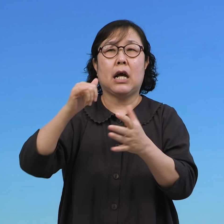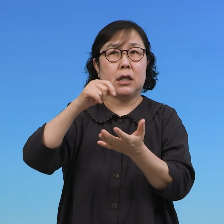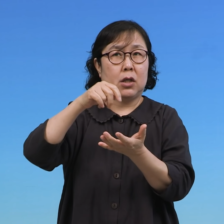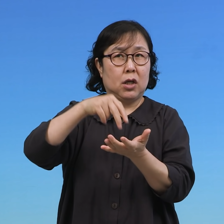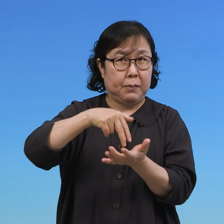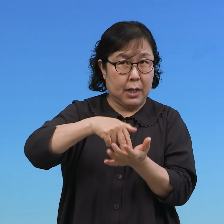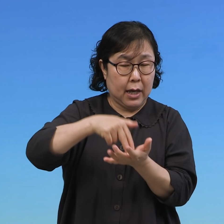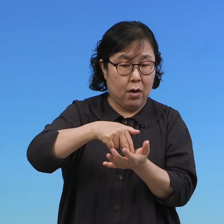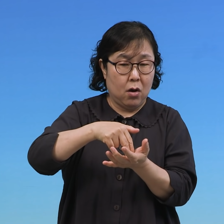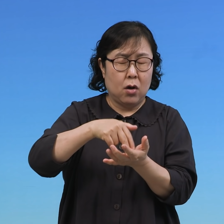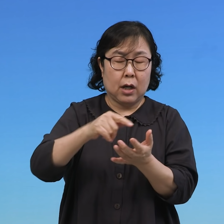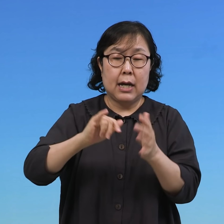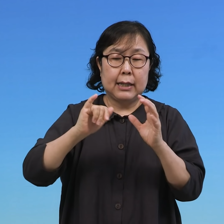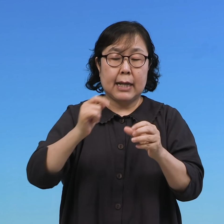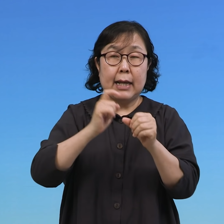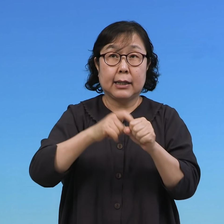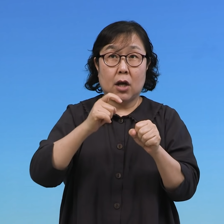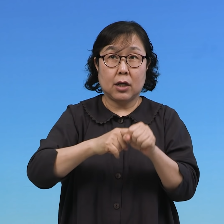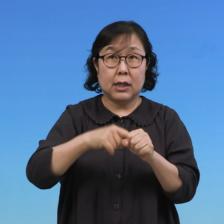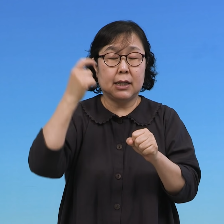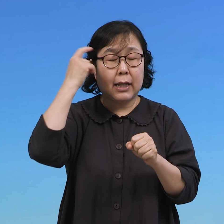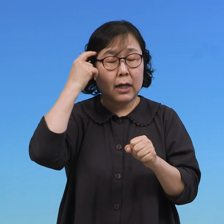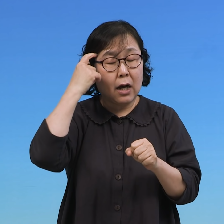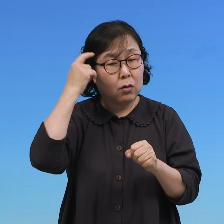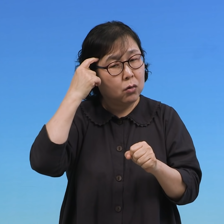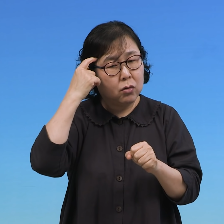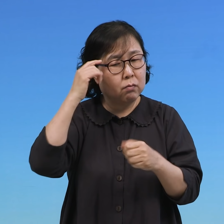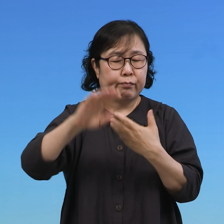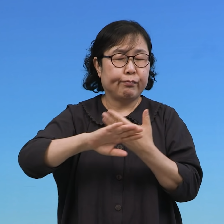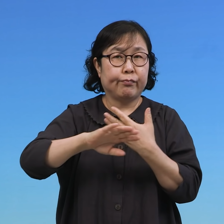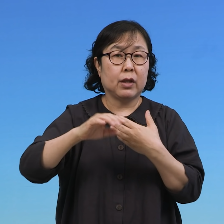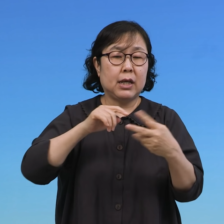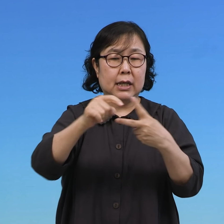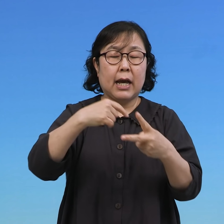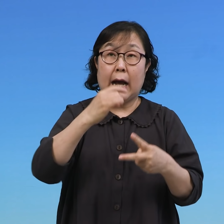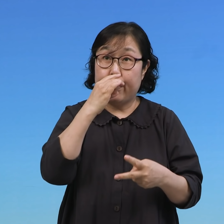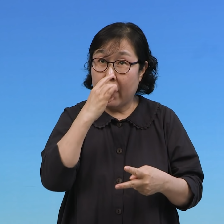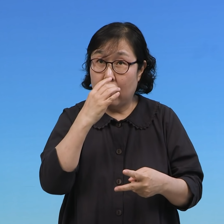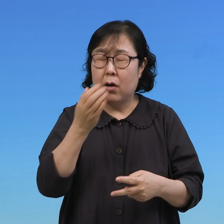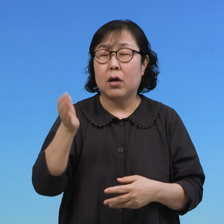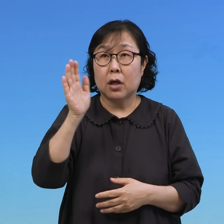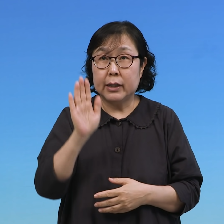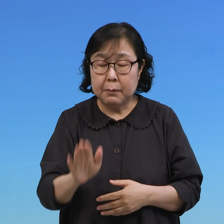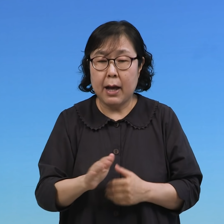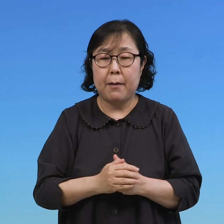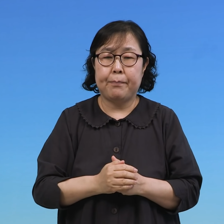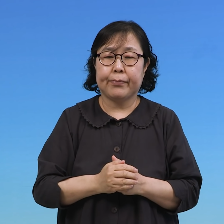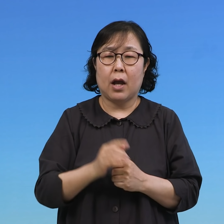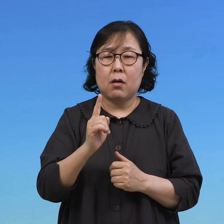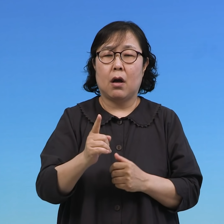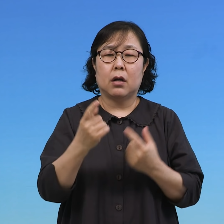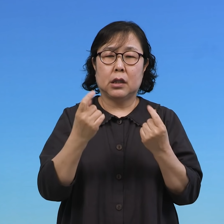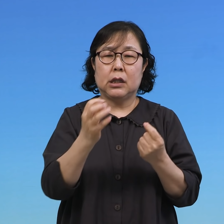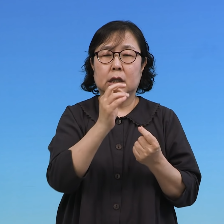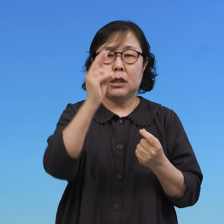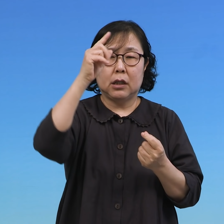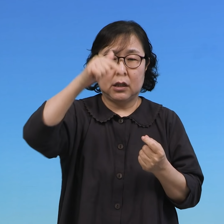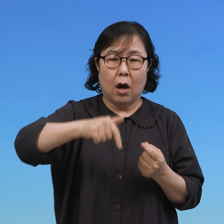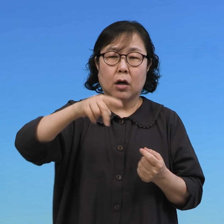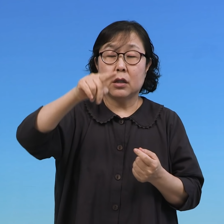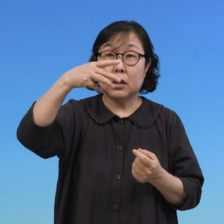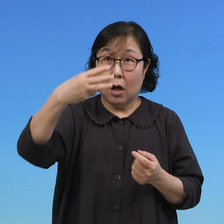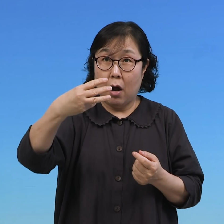알고 있는 이 세상적인 상식으로는 이게 말도 안 되는 이야기입니다. 그러면 왜 이런 역설을